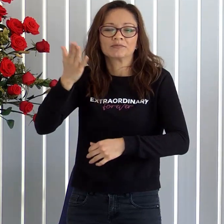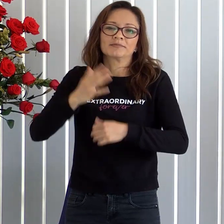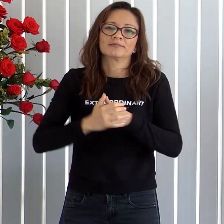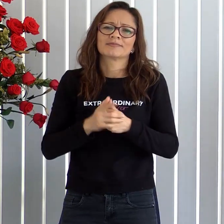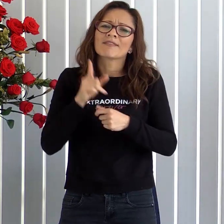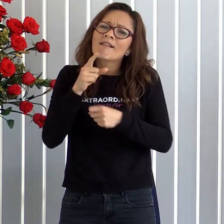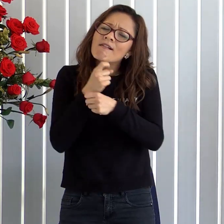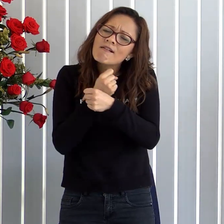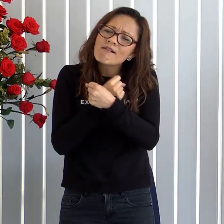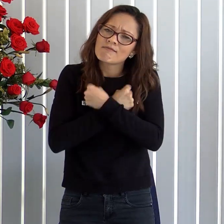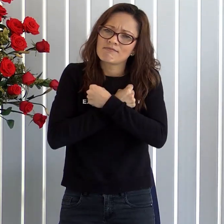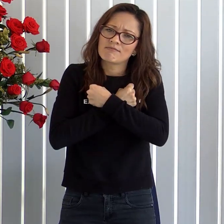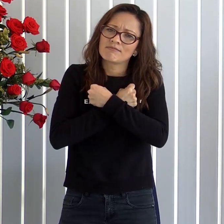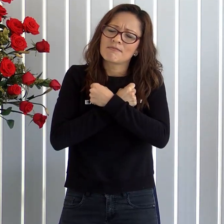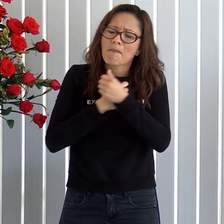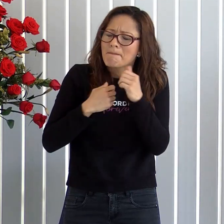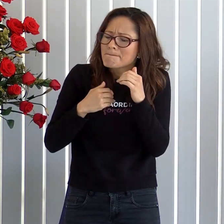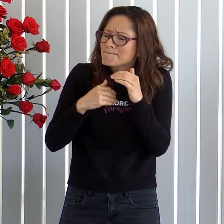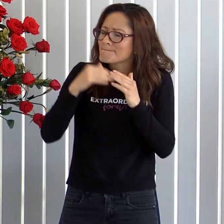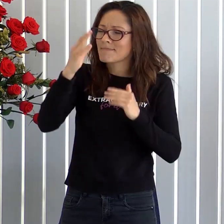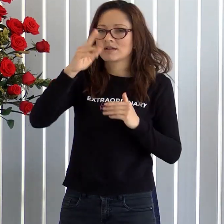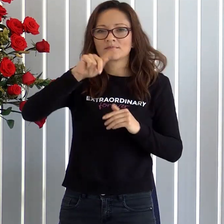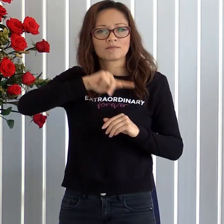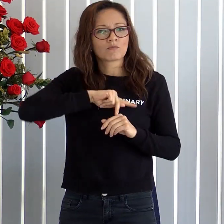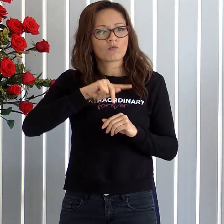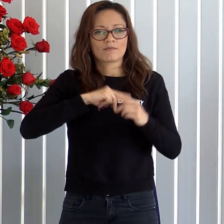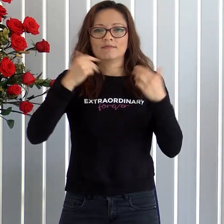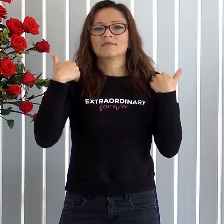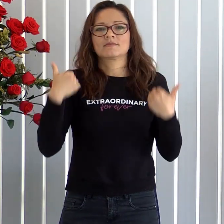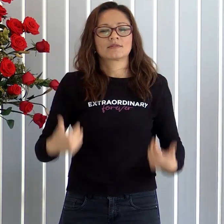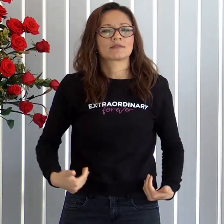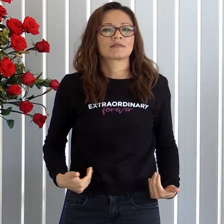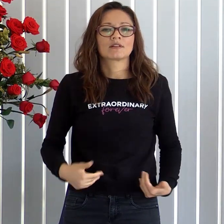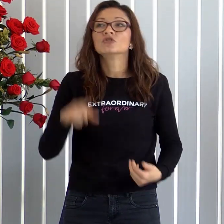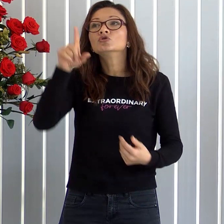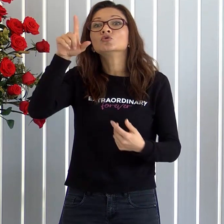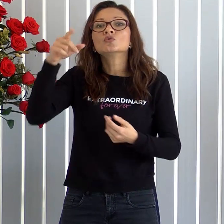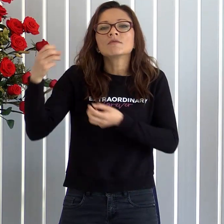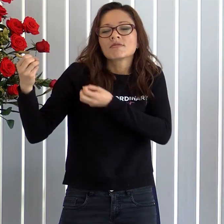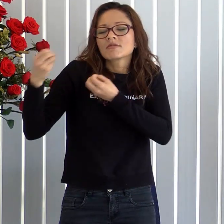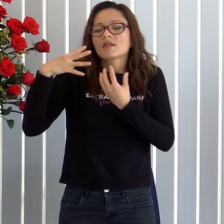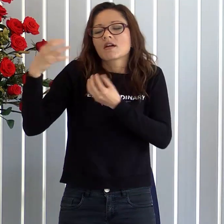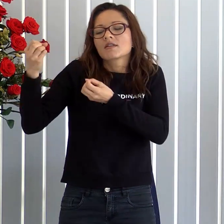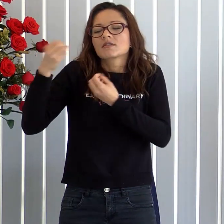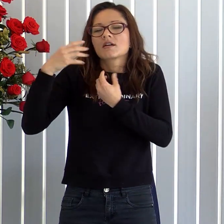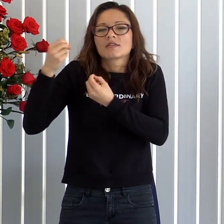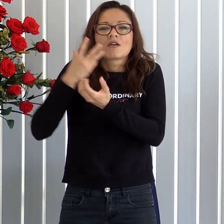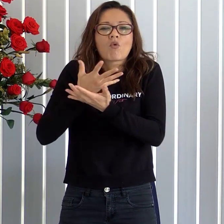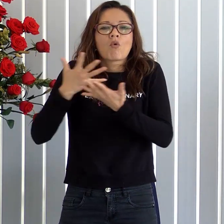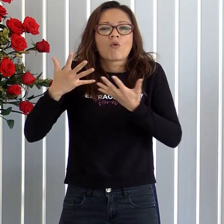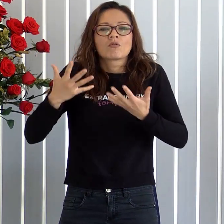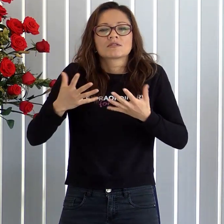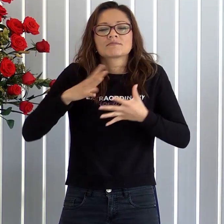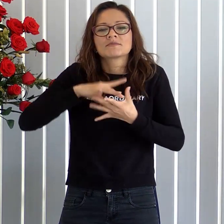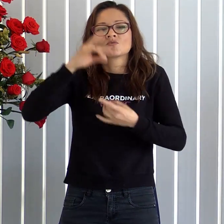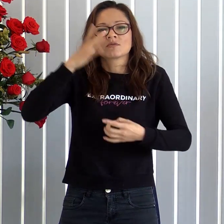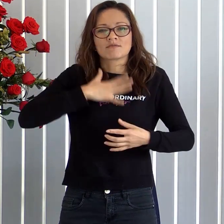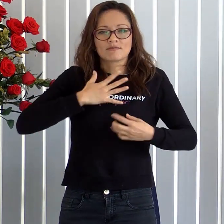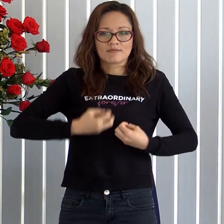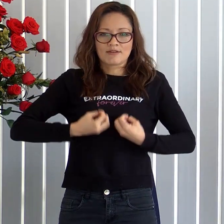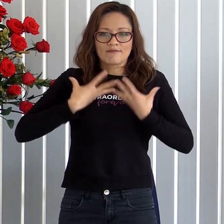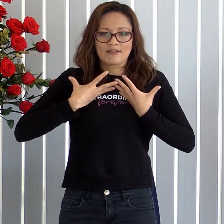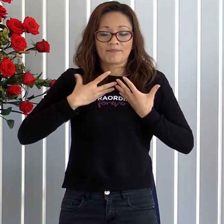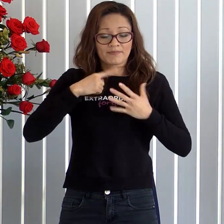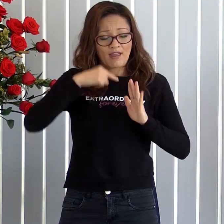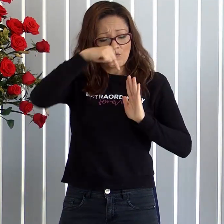te amamos más que a nuestro propio ser, Señor, porque tú eres el que sustenta nuestra vida. Entonces, Padre Celestial, que en nuestro